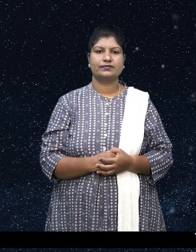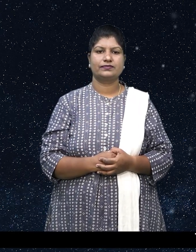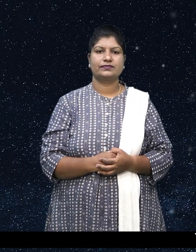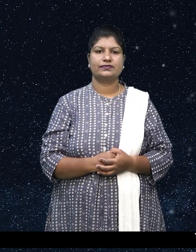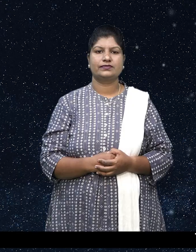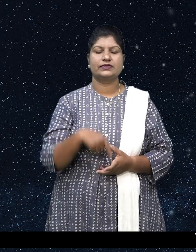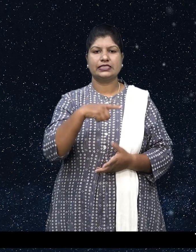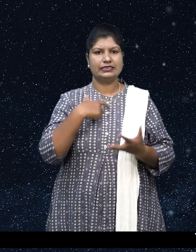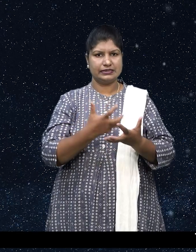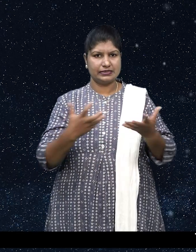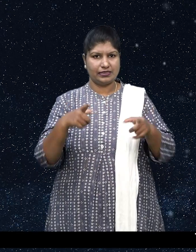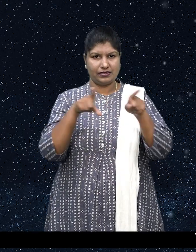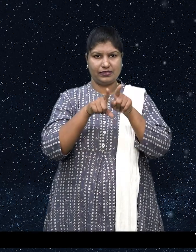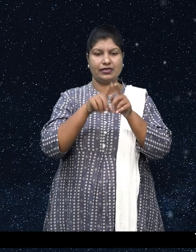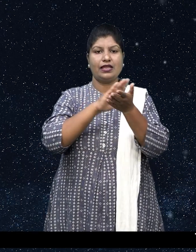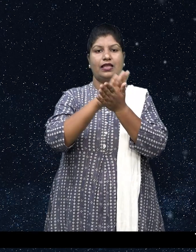हाइड्रोजन, ऑक्सीजन